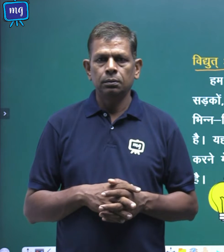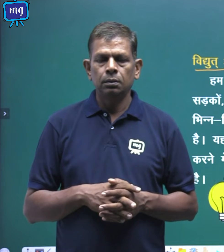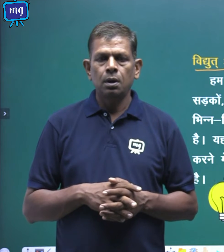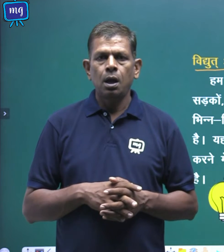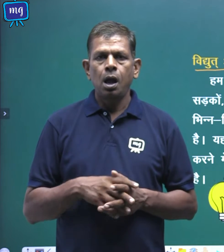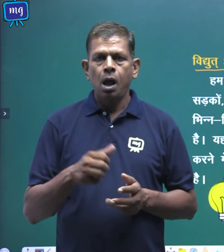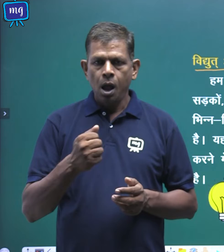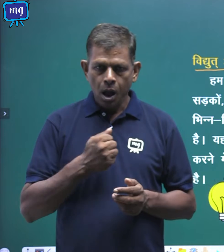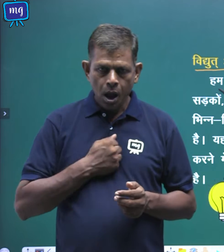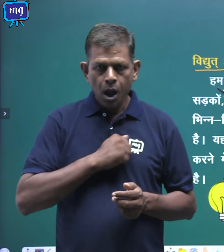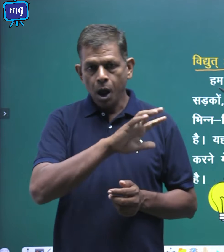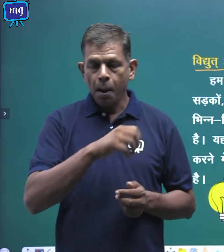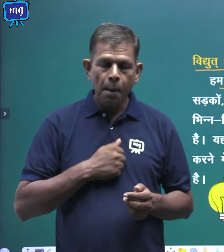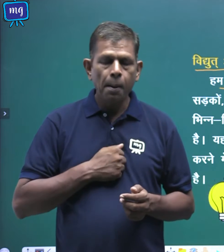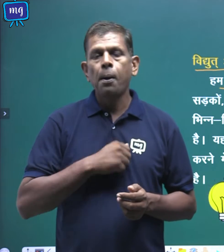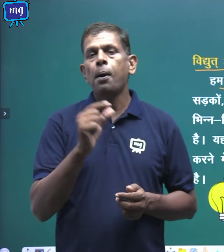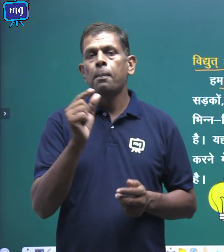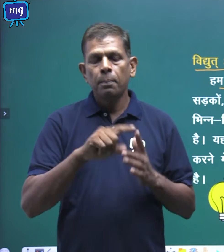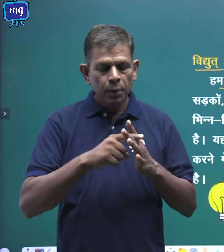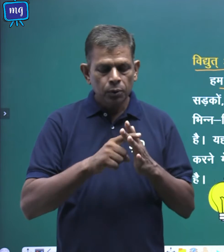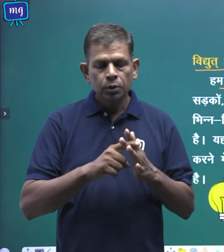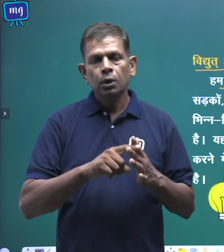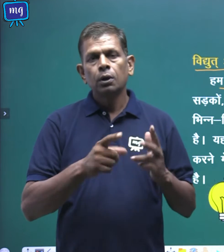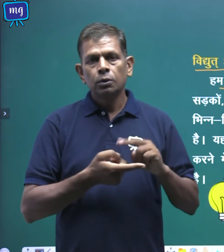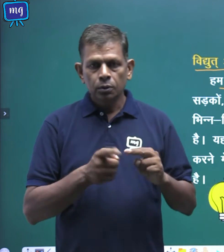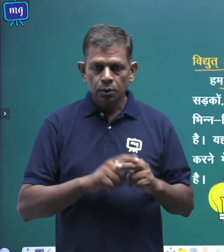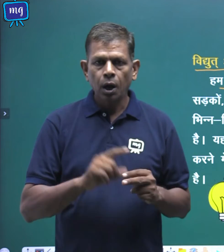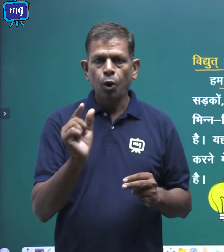हम विद्युत का उपयोग